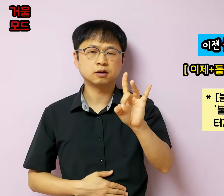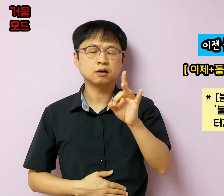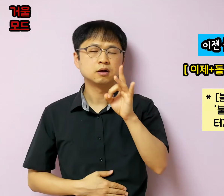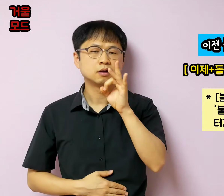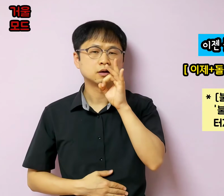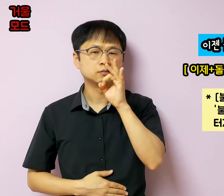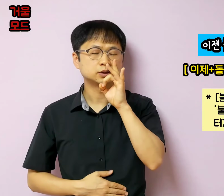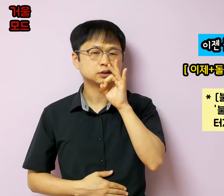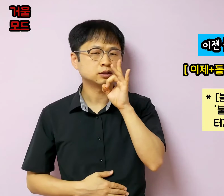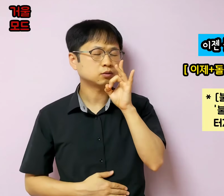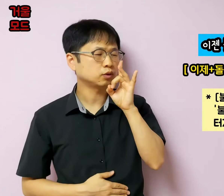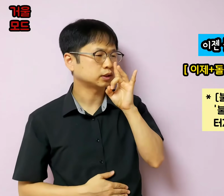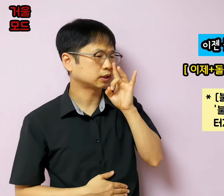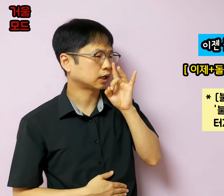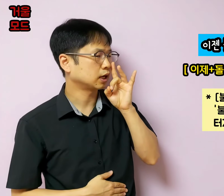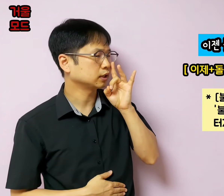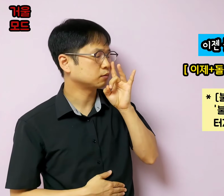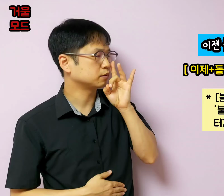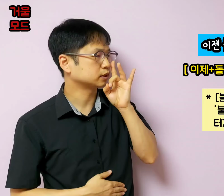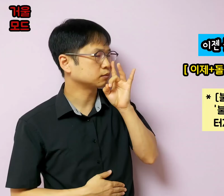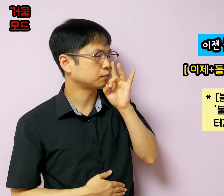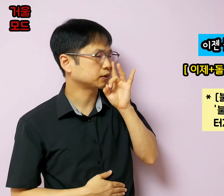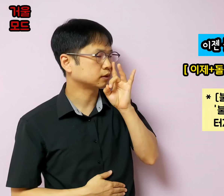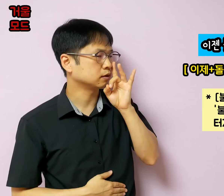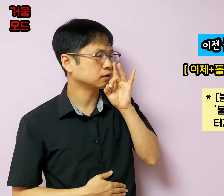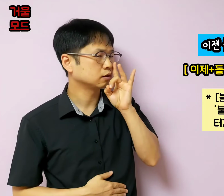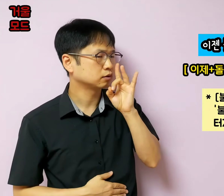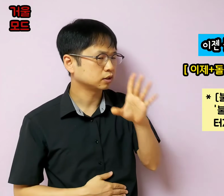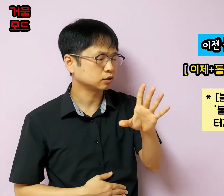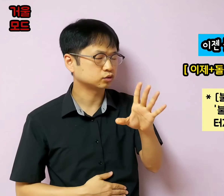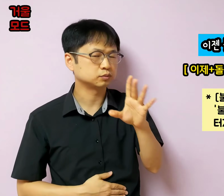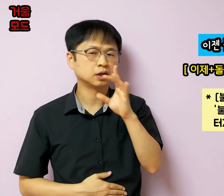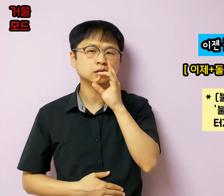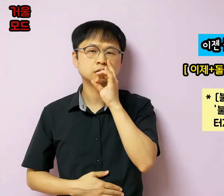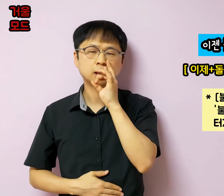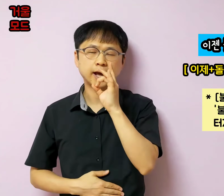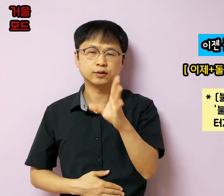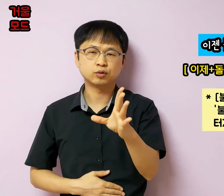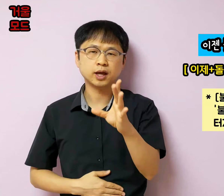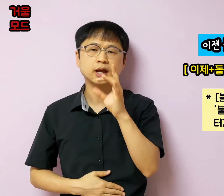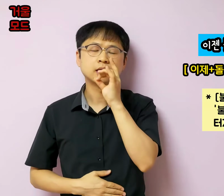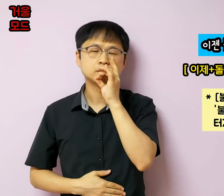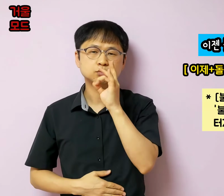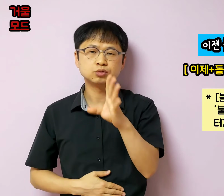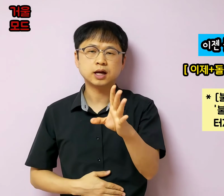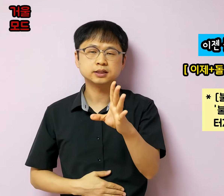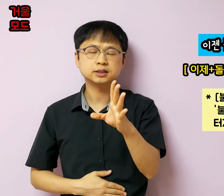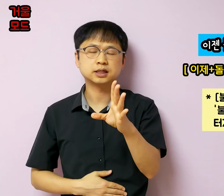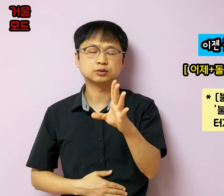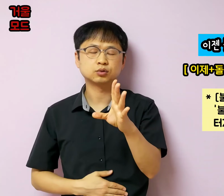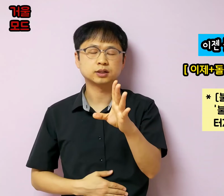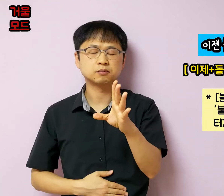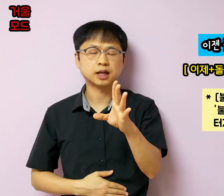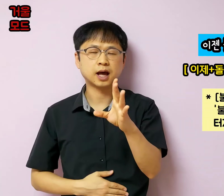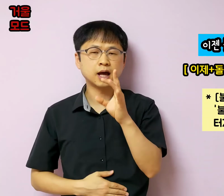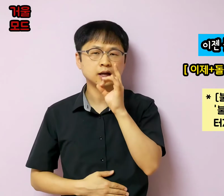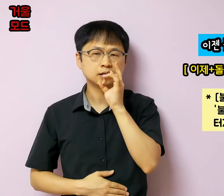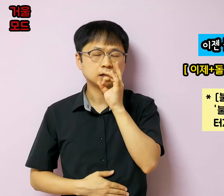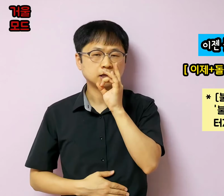지어서 검지를 코에 댔다가 내밀면서 입 앞에서 튕겨주시면 안 돼, 불가능이라는 수어가 됩니다. 할